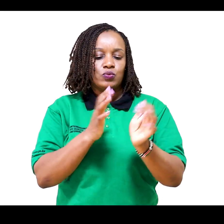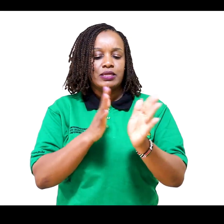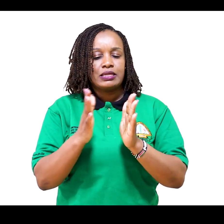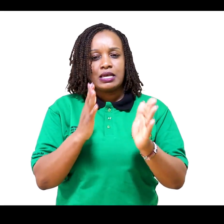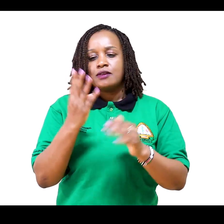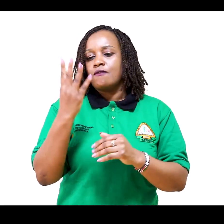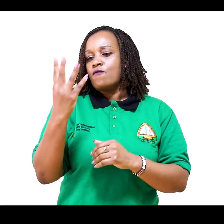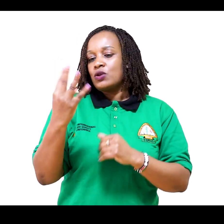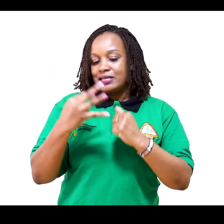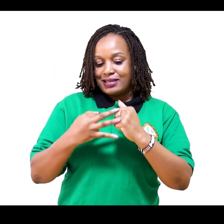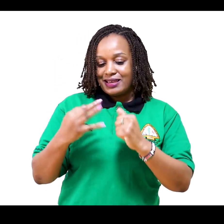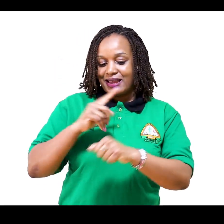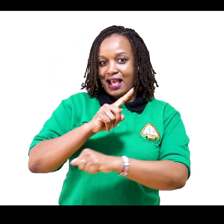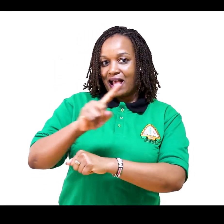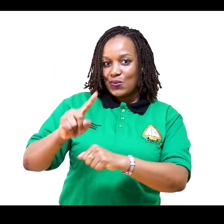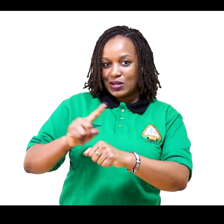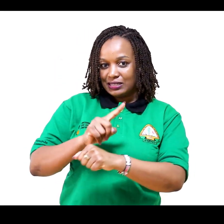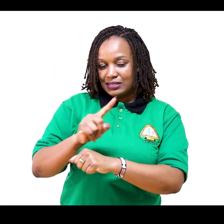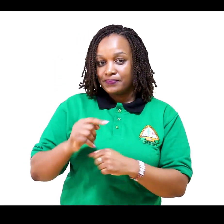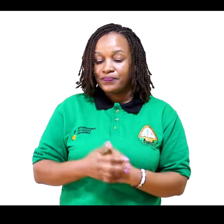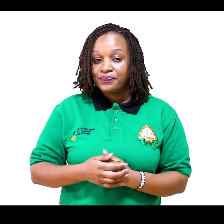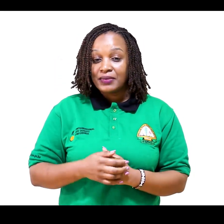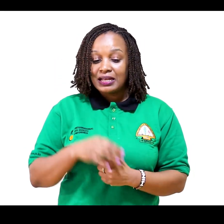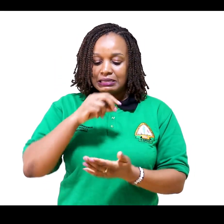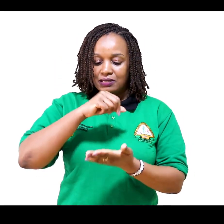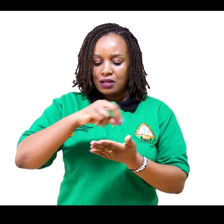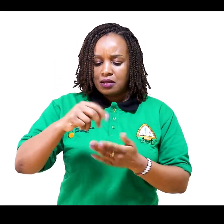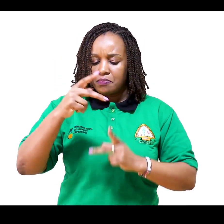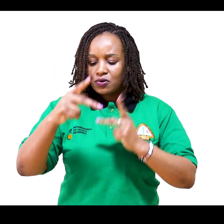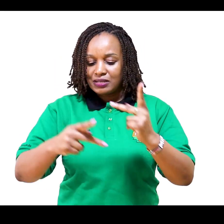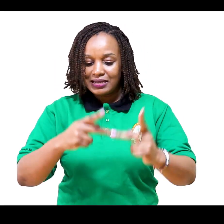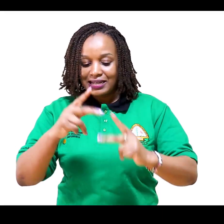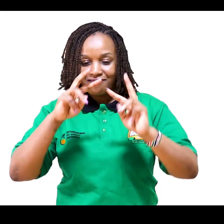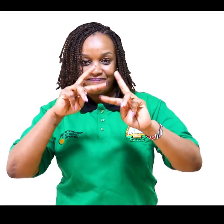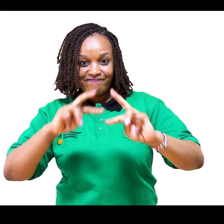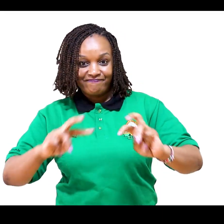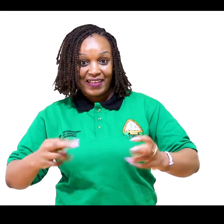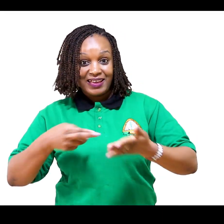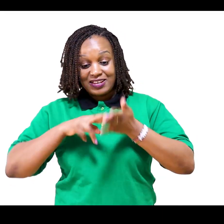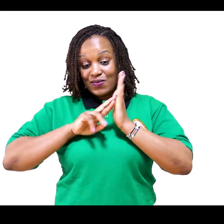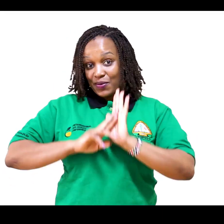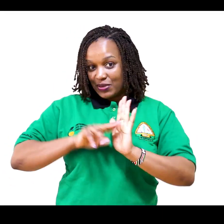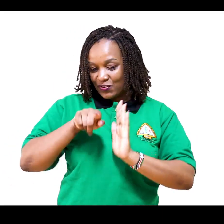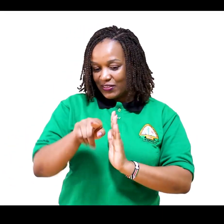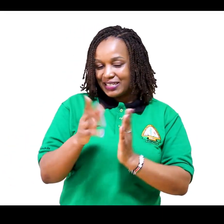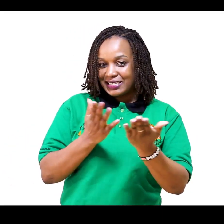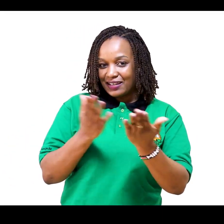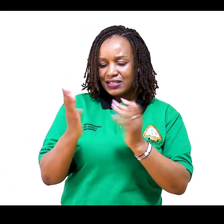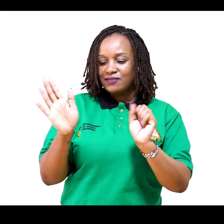kwa saa 48. Kwa ukaguzi wa uchakataji wa mbegu, mahitaji ya huduma hii